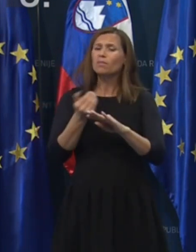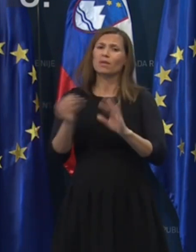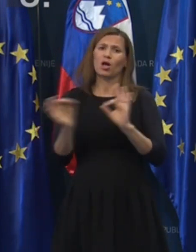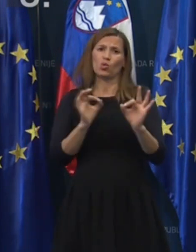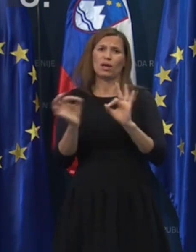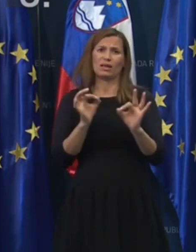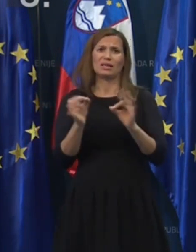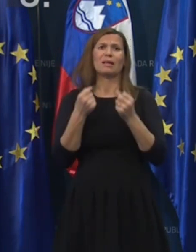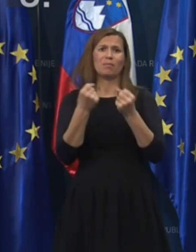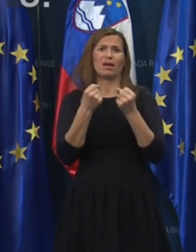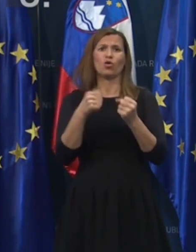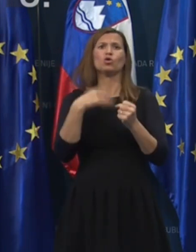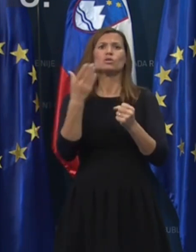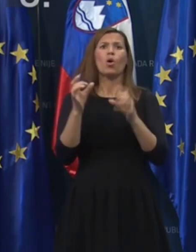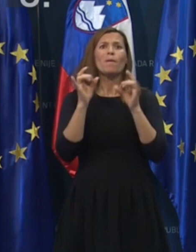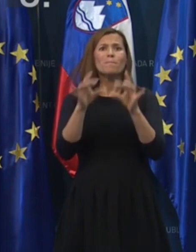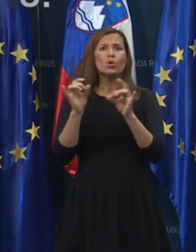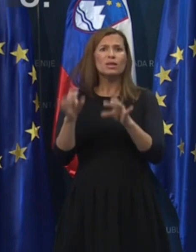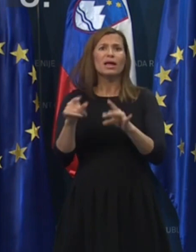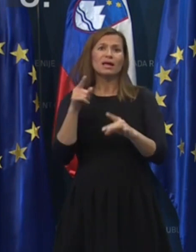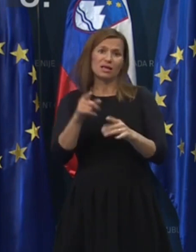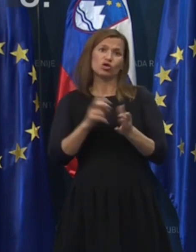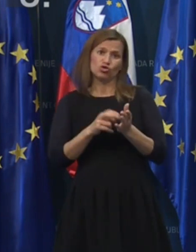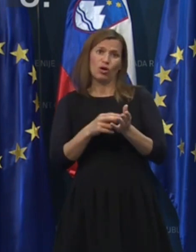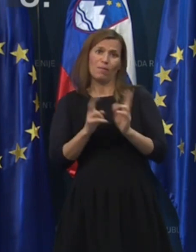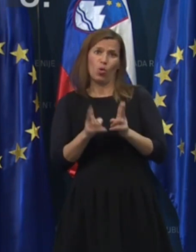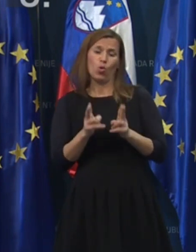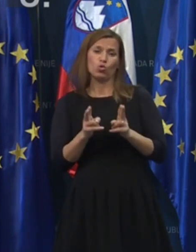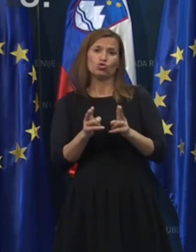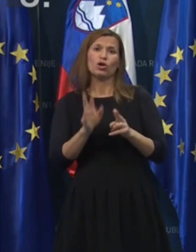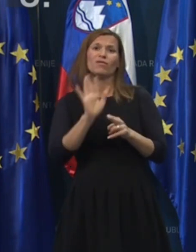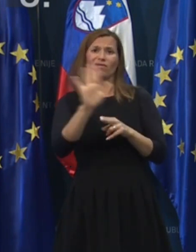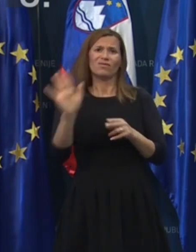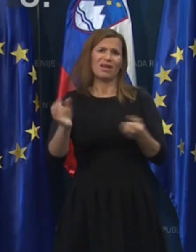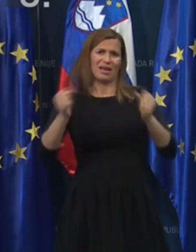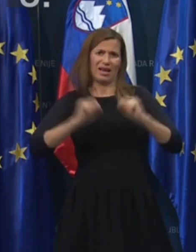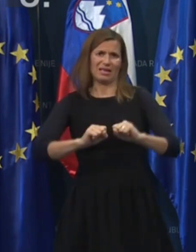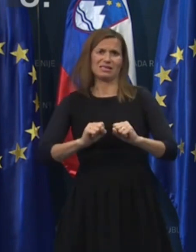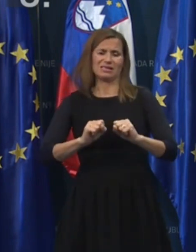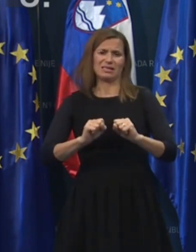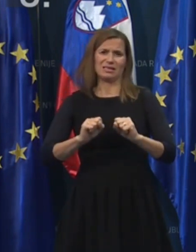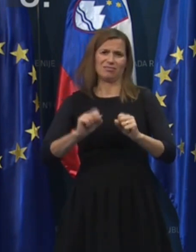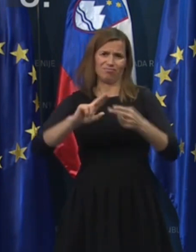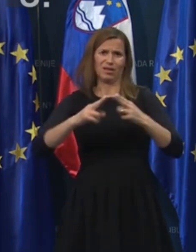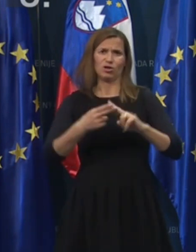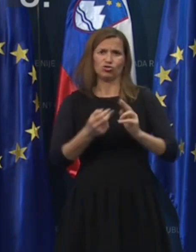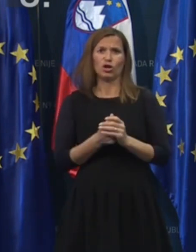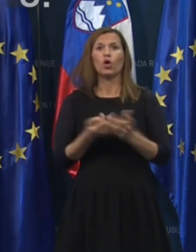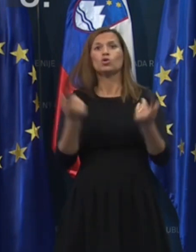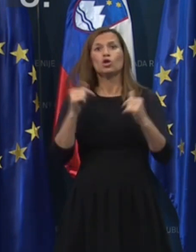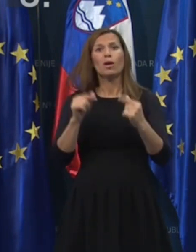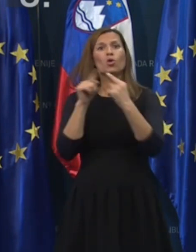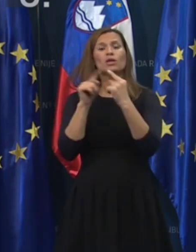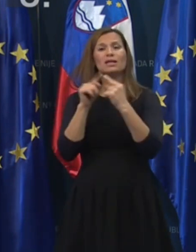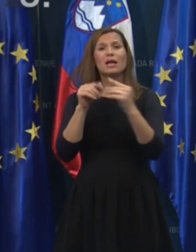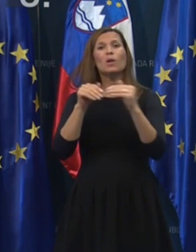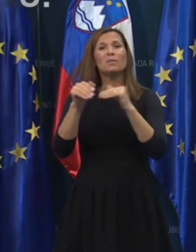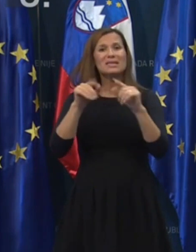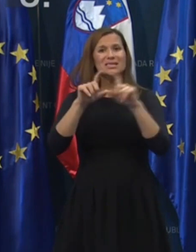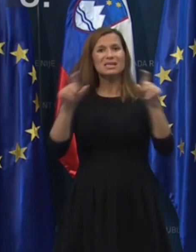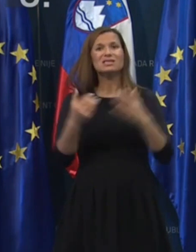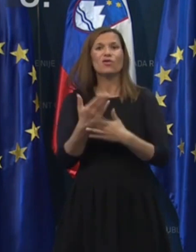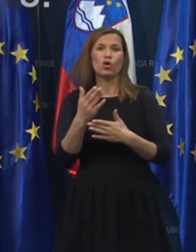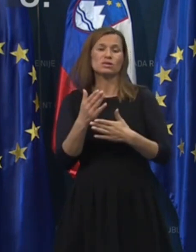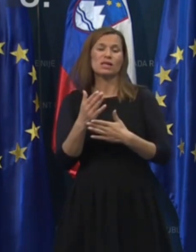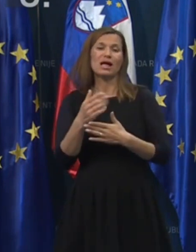prevoz po poteh, kjer je to še mogoče v lastni režiji, oziroma kontaktirajo Ministrstvo za zunanje zadeve, kjer